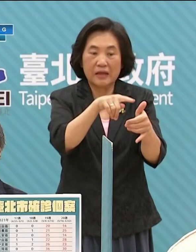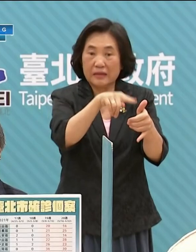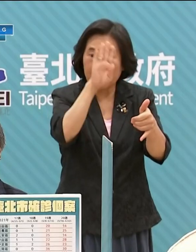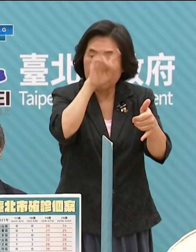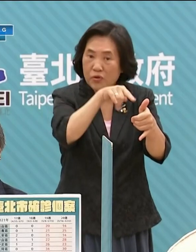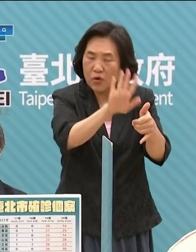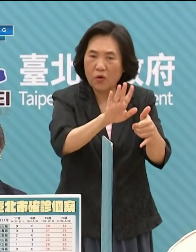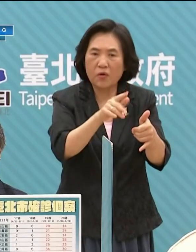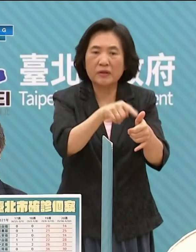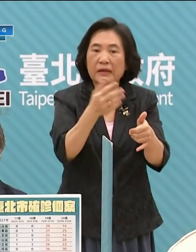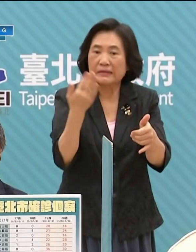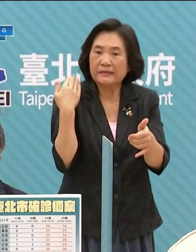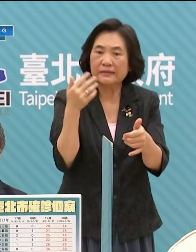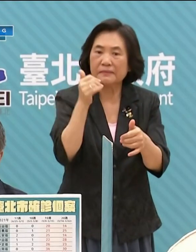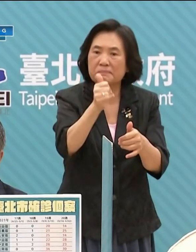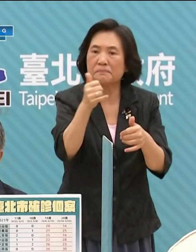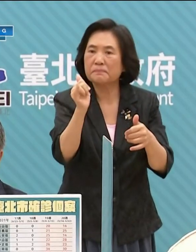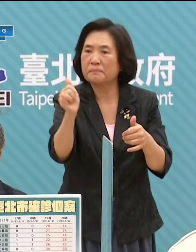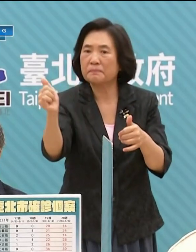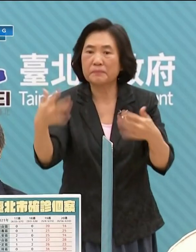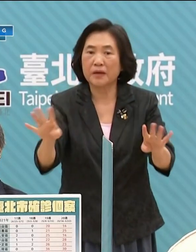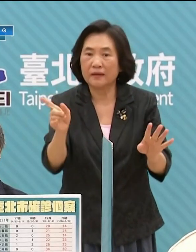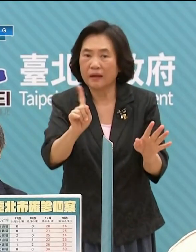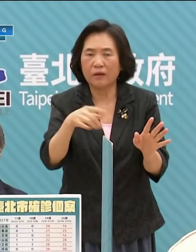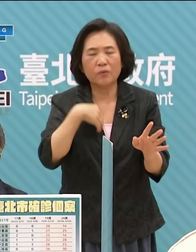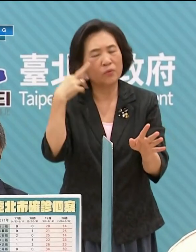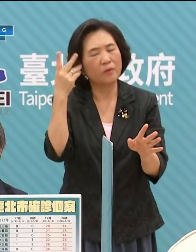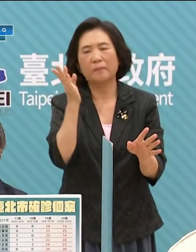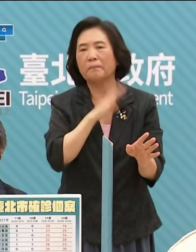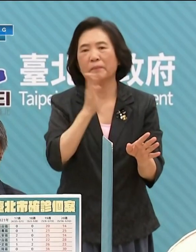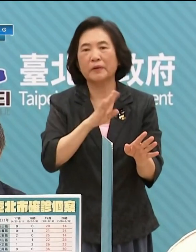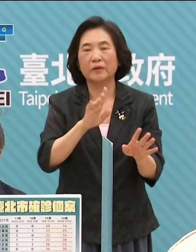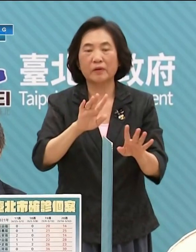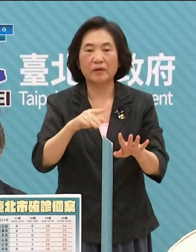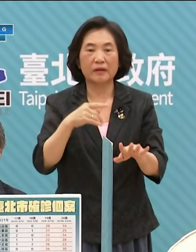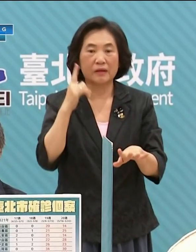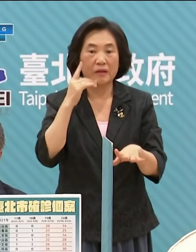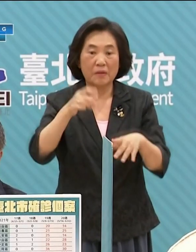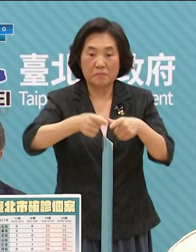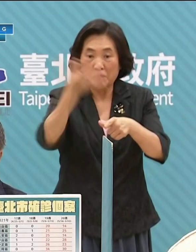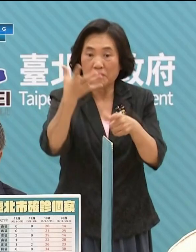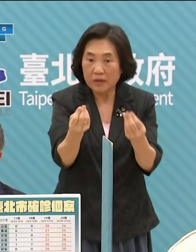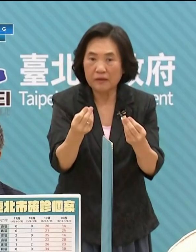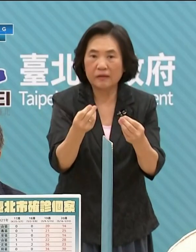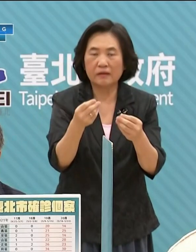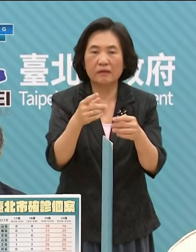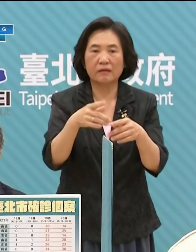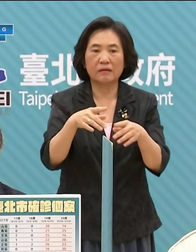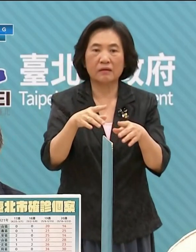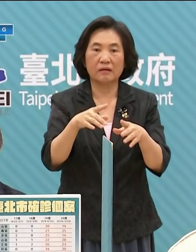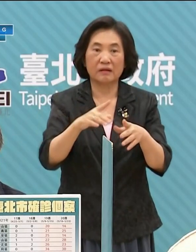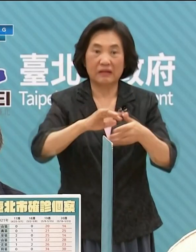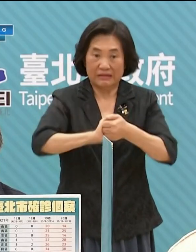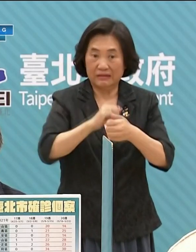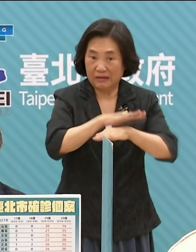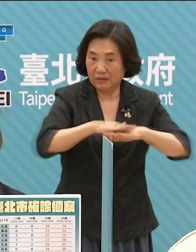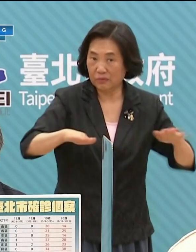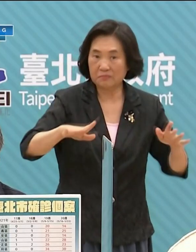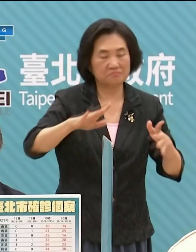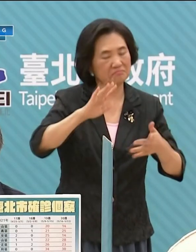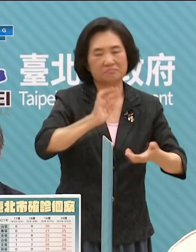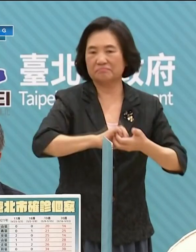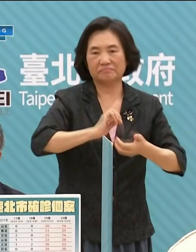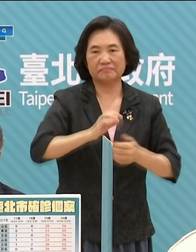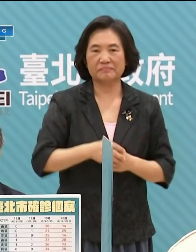布哪些地方是要注意的，没有意义。因为反而是你他没有公布的地方，也没有保证它是安全。因为目